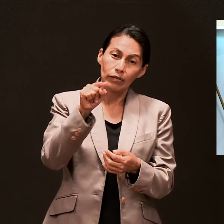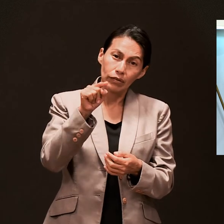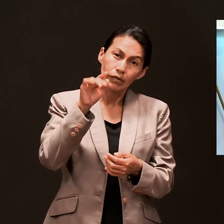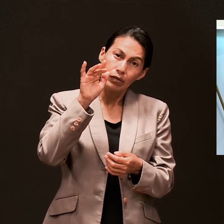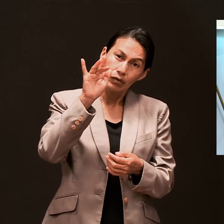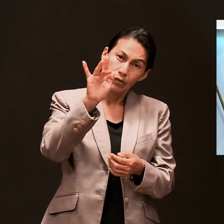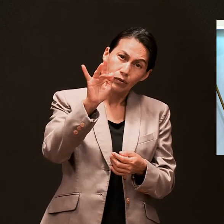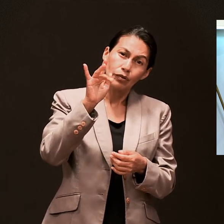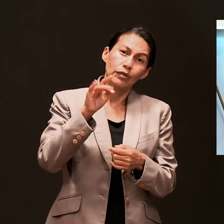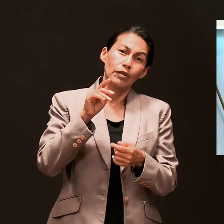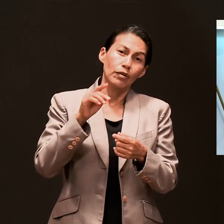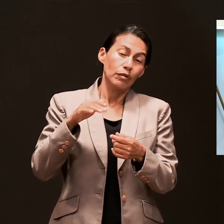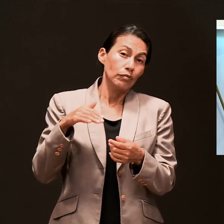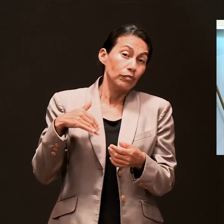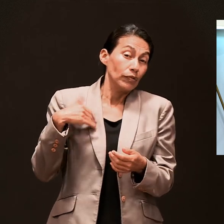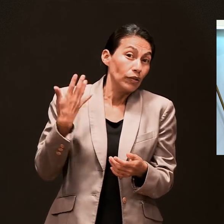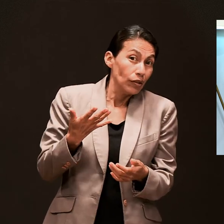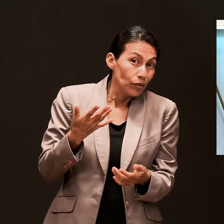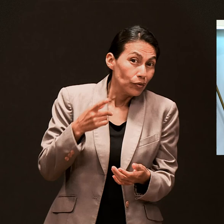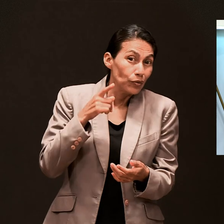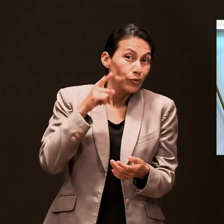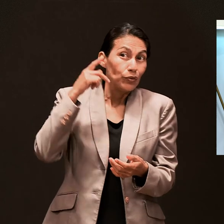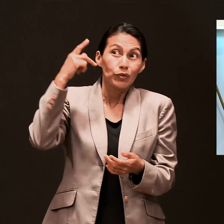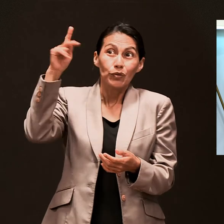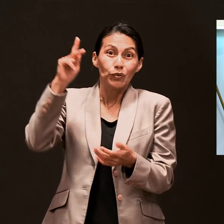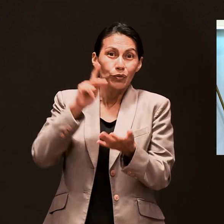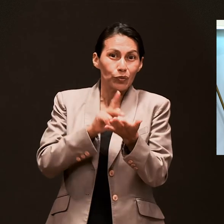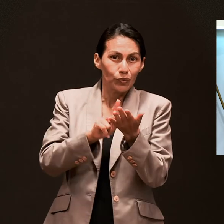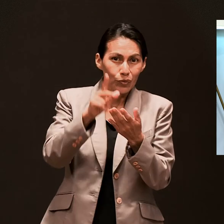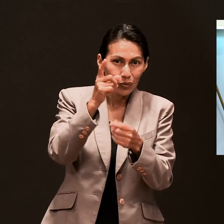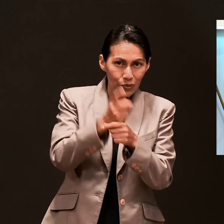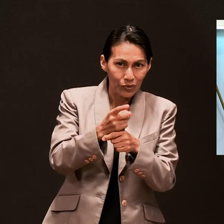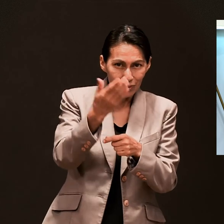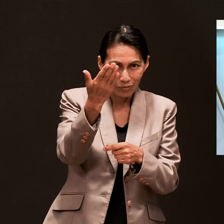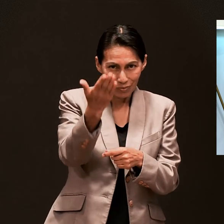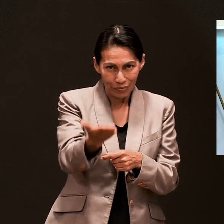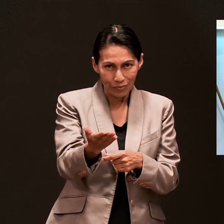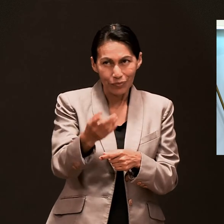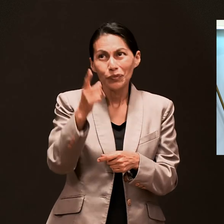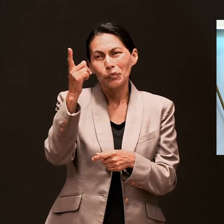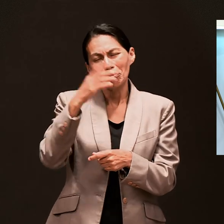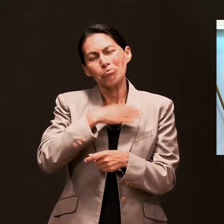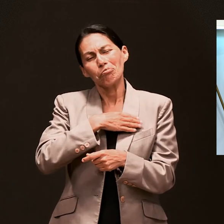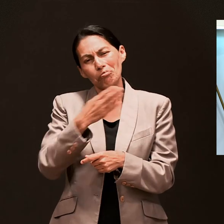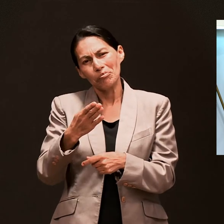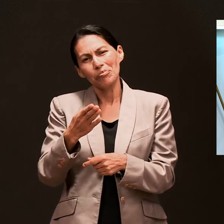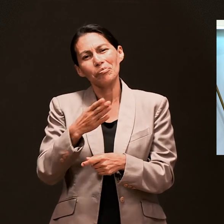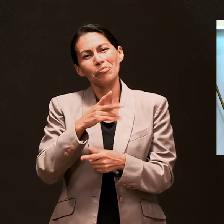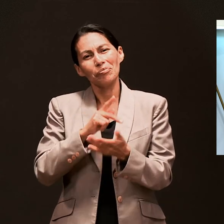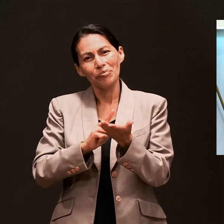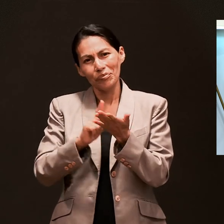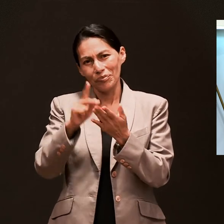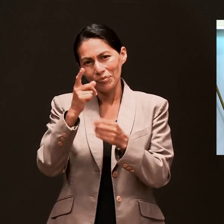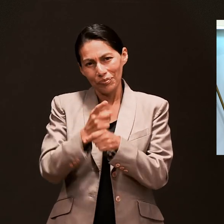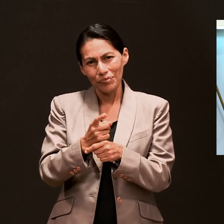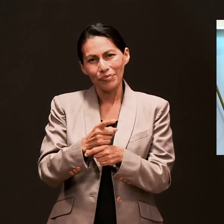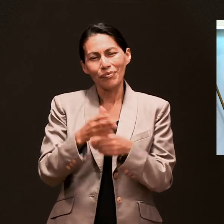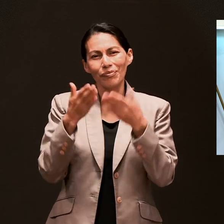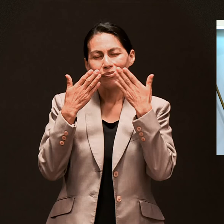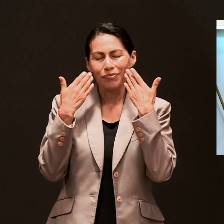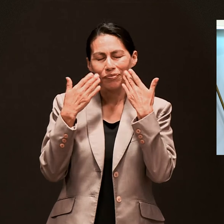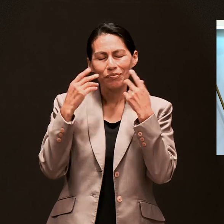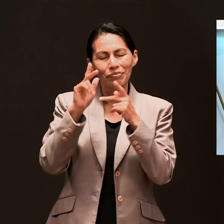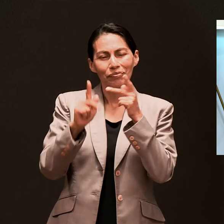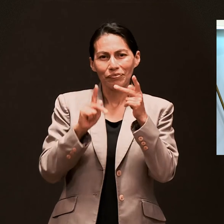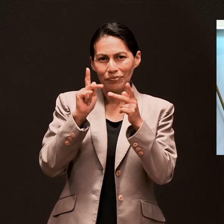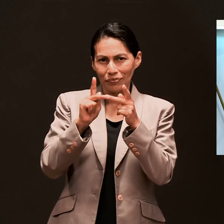también te toque para que haga su voluntad un milagro en ti conforme